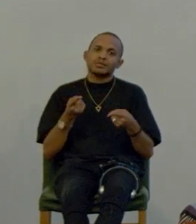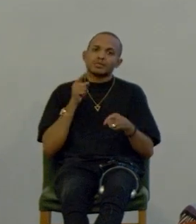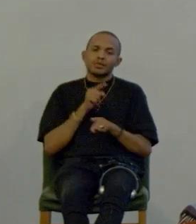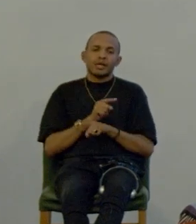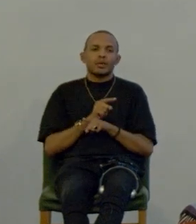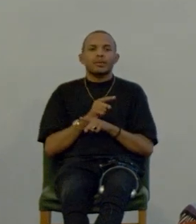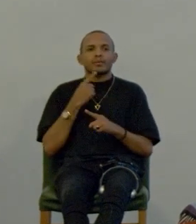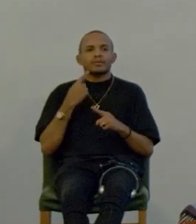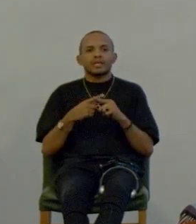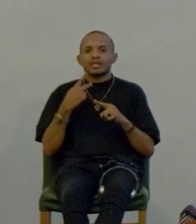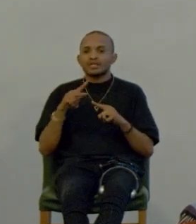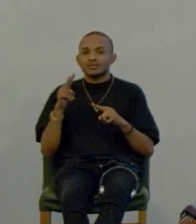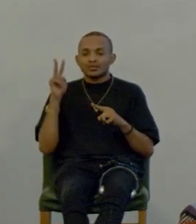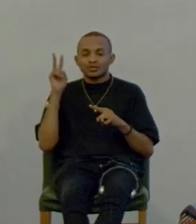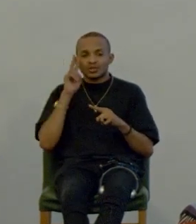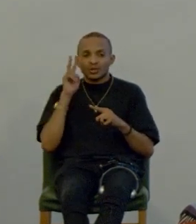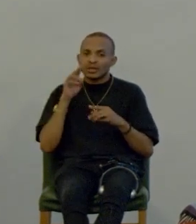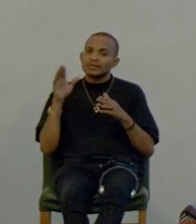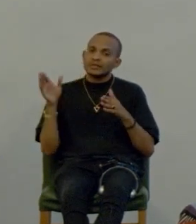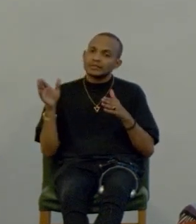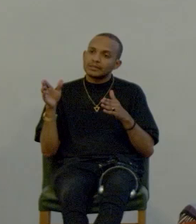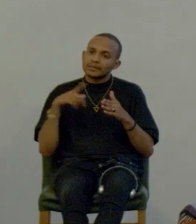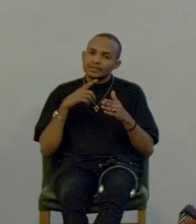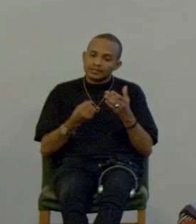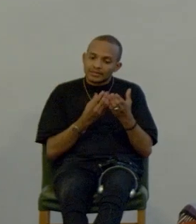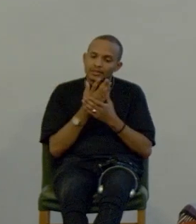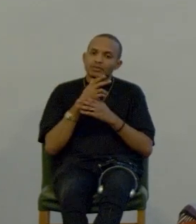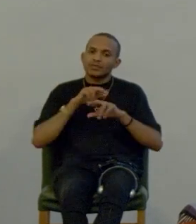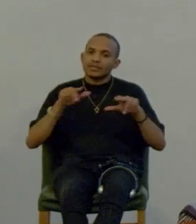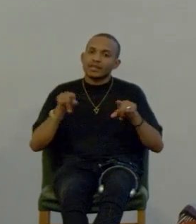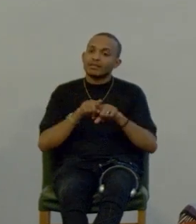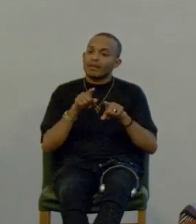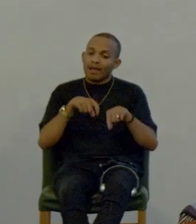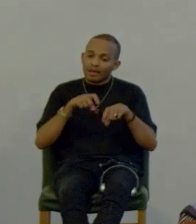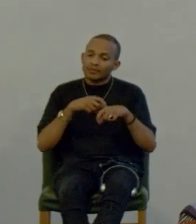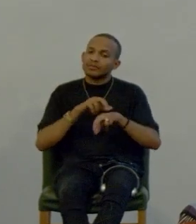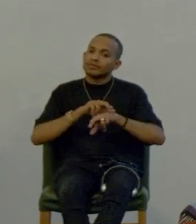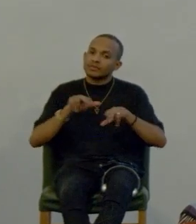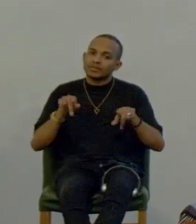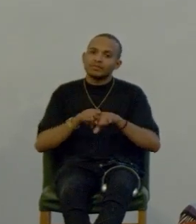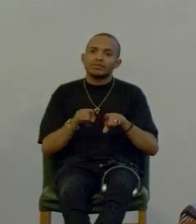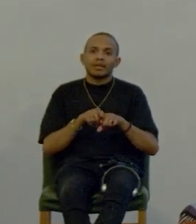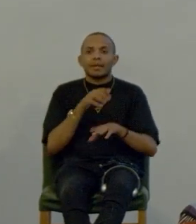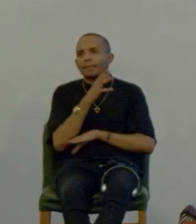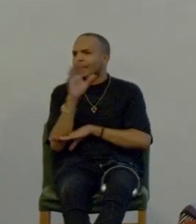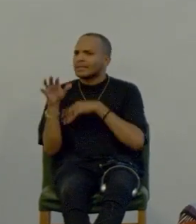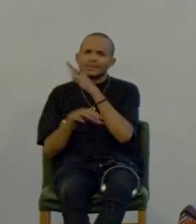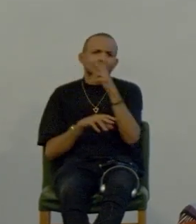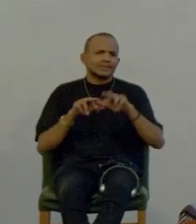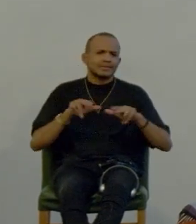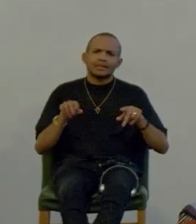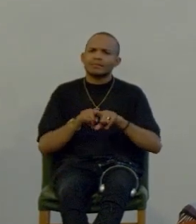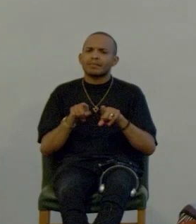que na verdade, né, é uma história de produção de diversidade, de agrobiodiversidade, né, plantas, diferentes estágios de cultivo,